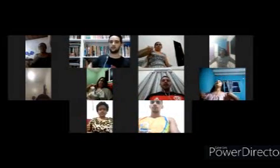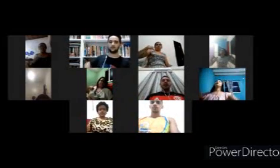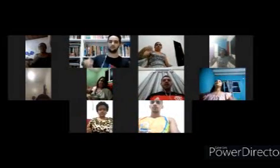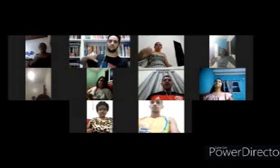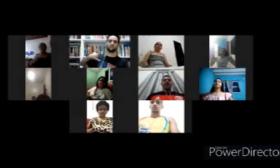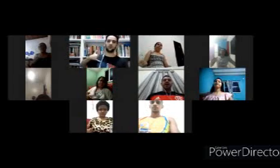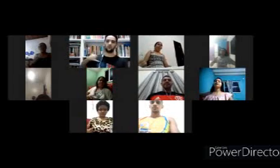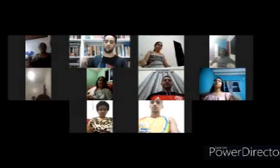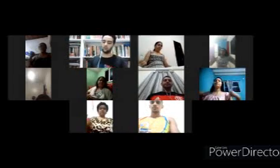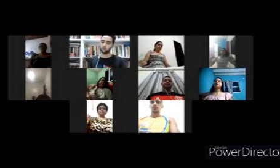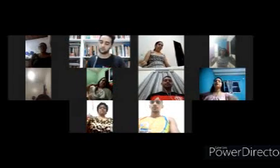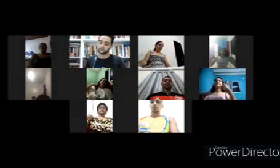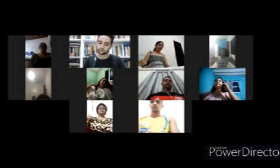cima. Orgulho.